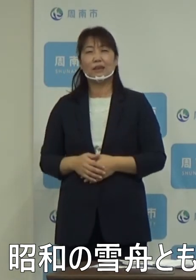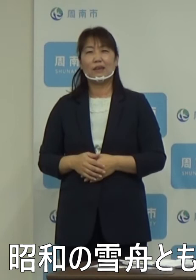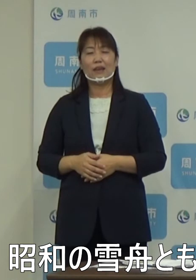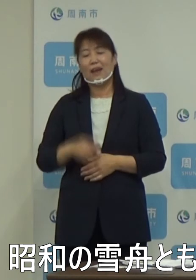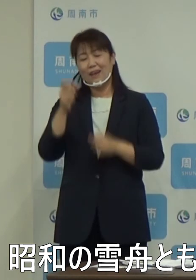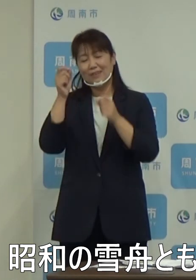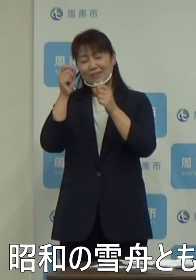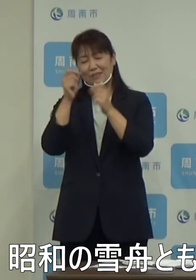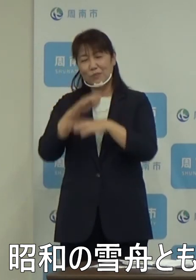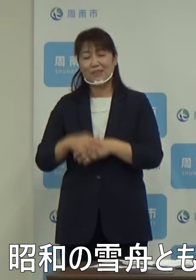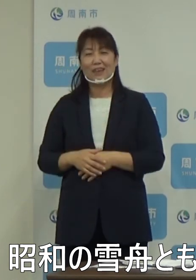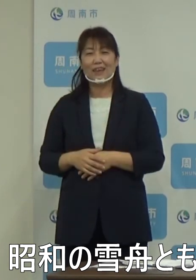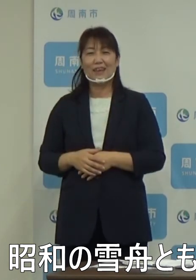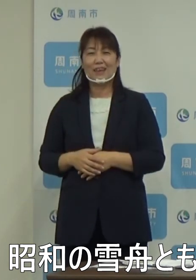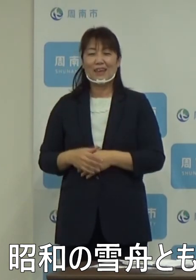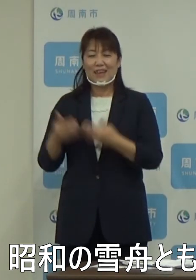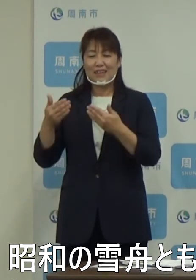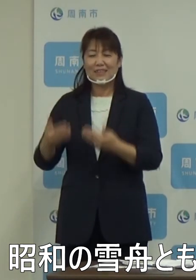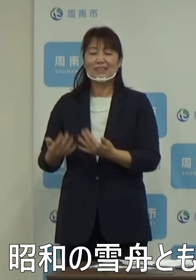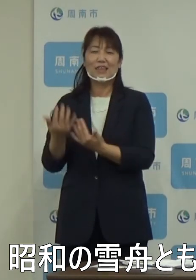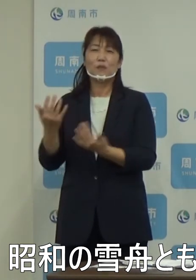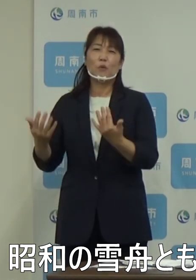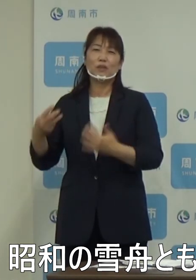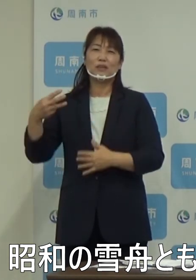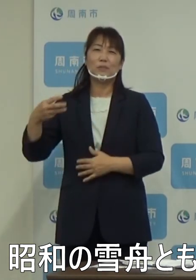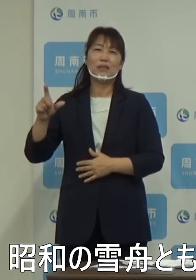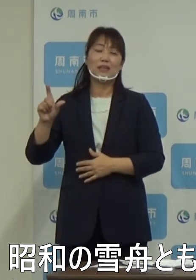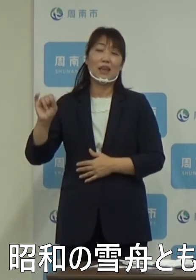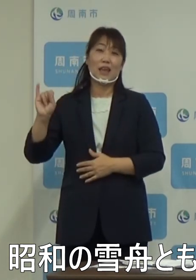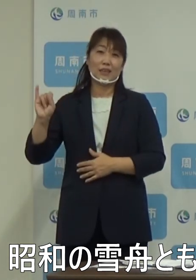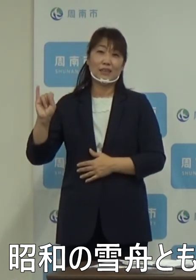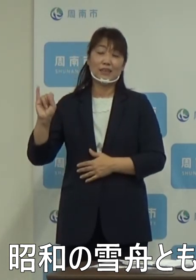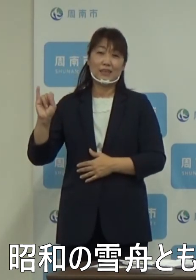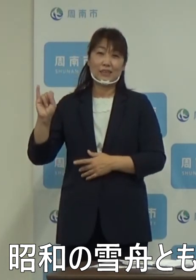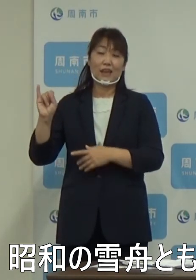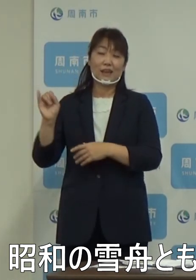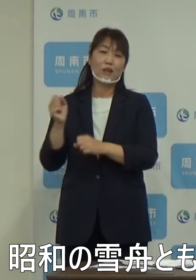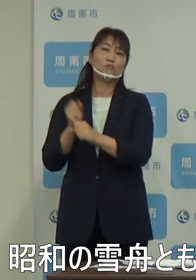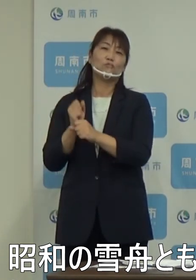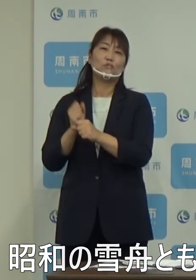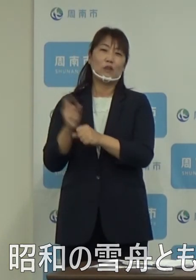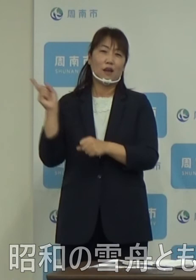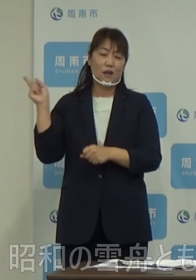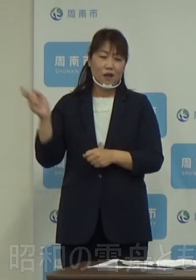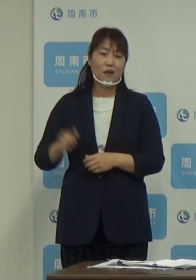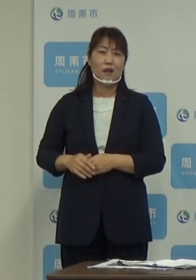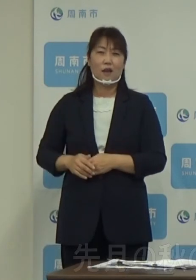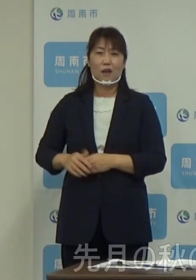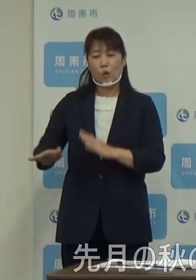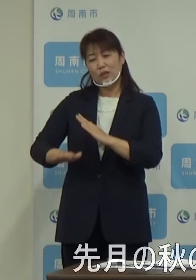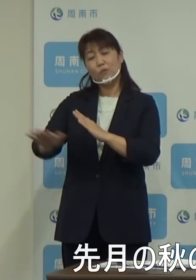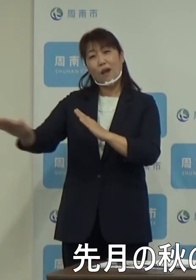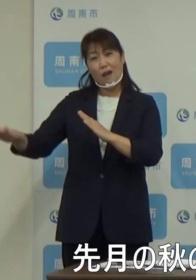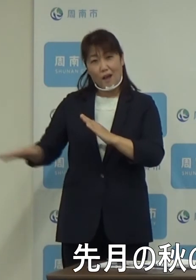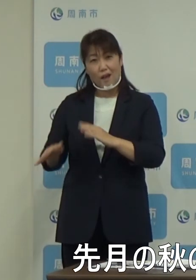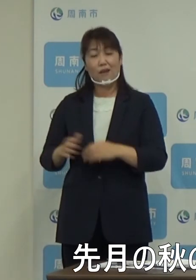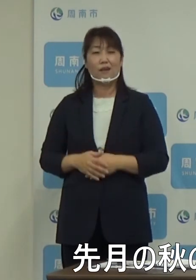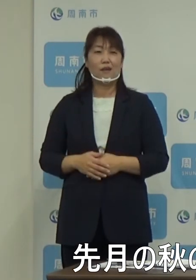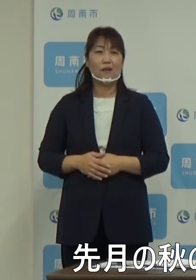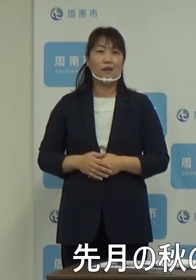ごめんなさい、重森美玲さん、美玲氏のが作られたものでございます。先月